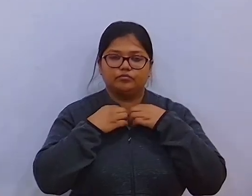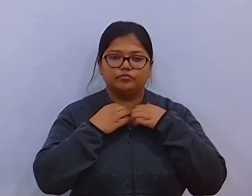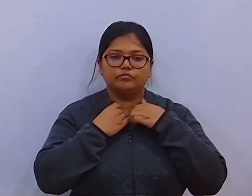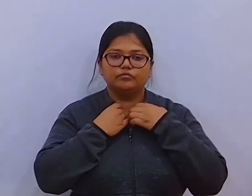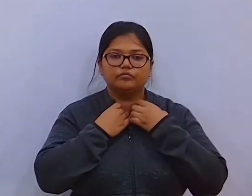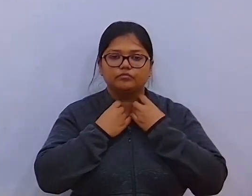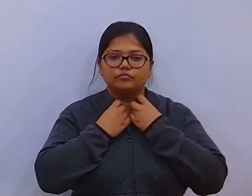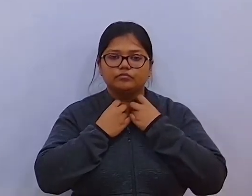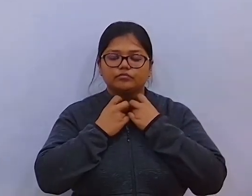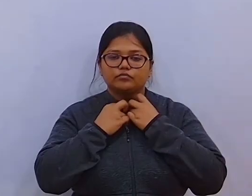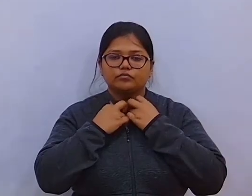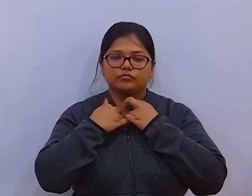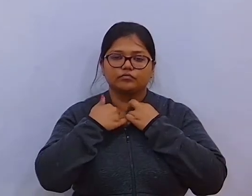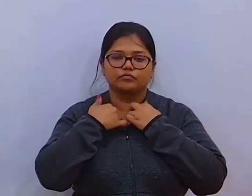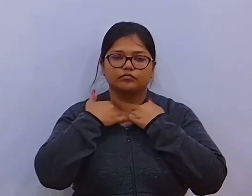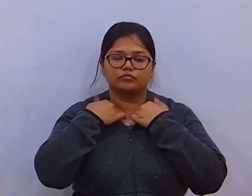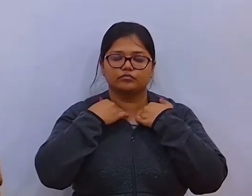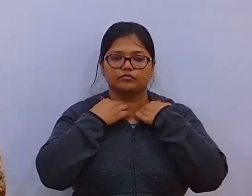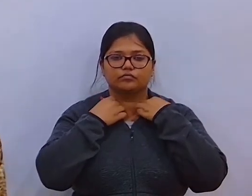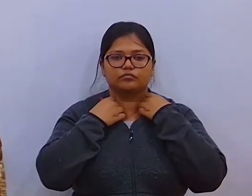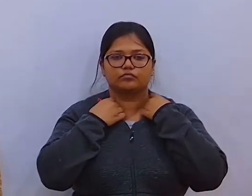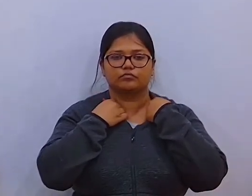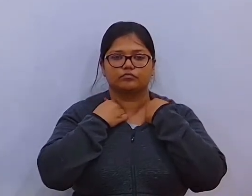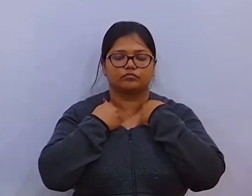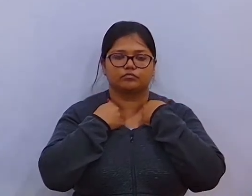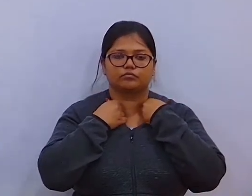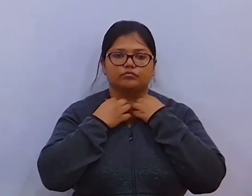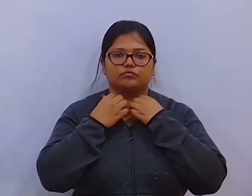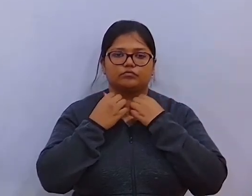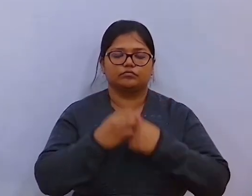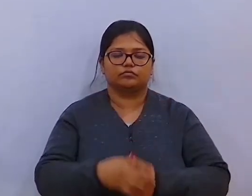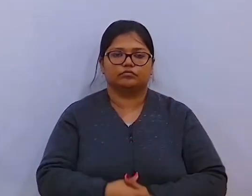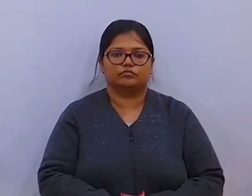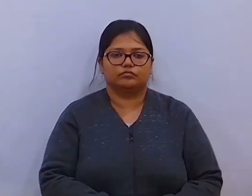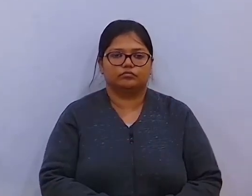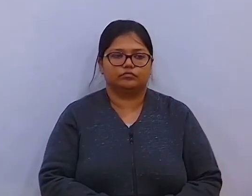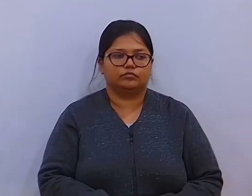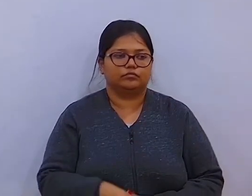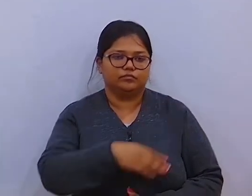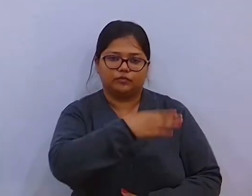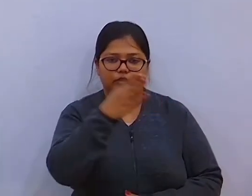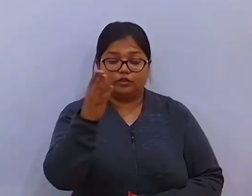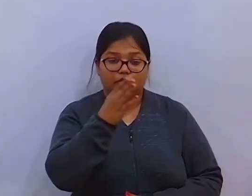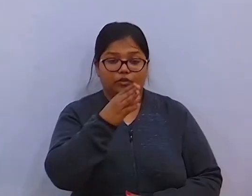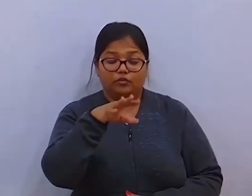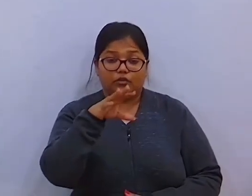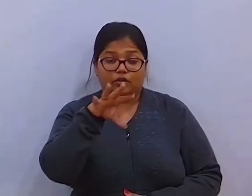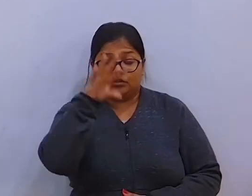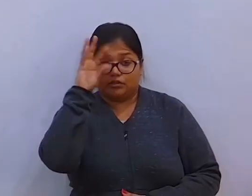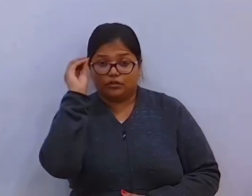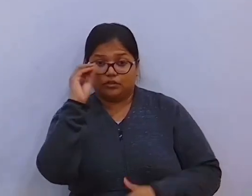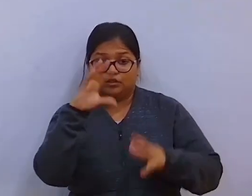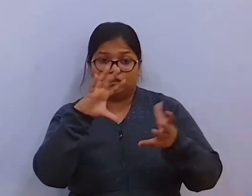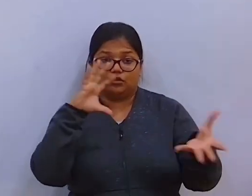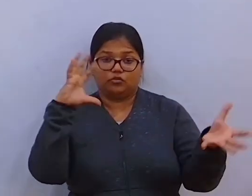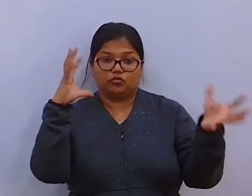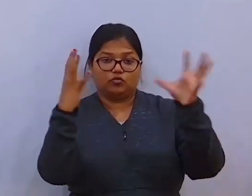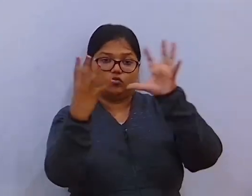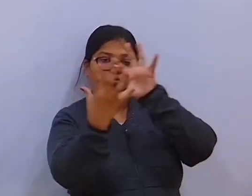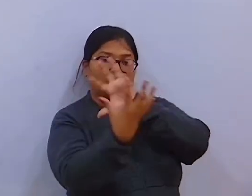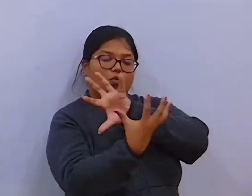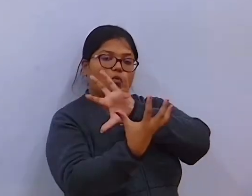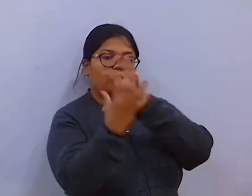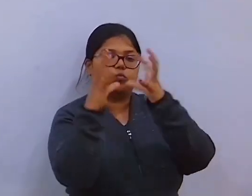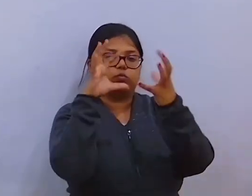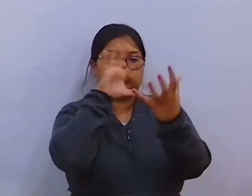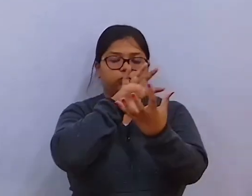हैं कि कैसे होता है। सबसे पहले थोड़ा सा ग्लोब जान लो है ना, ग्लोब जान लो कि कैसे होता